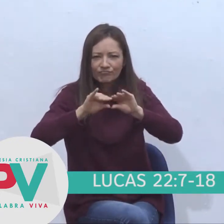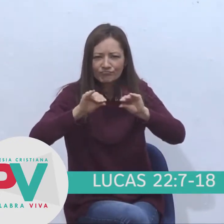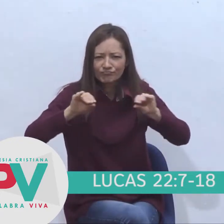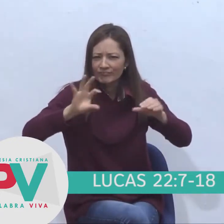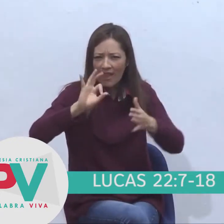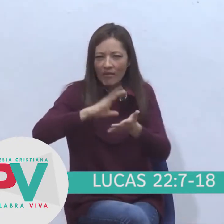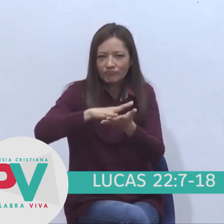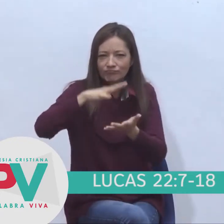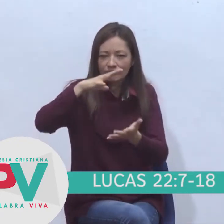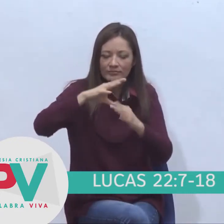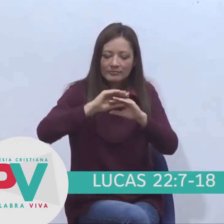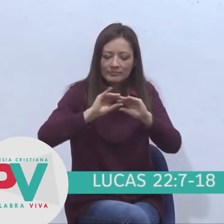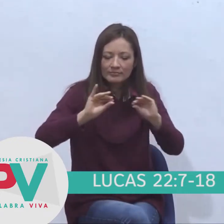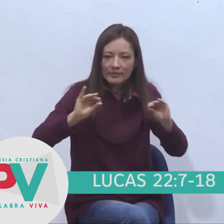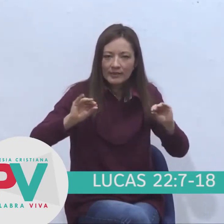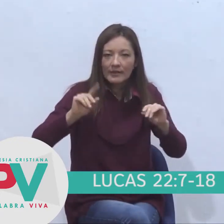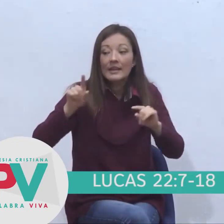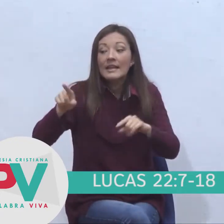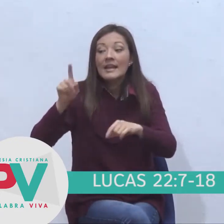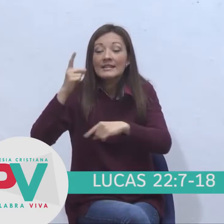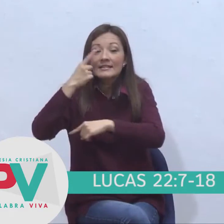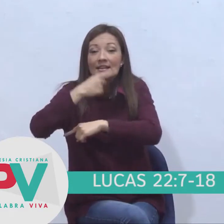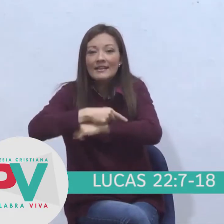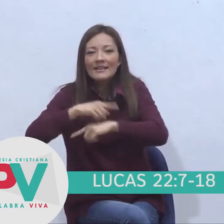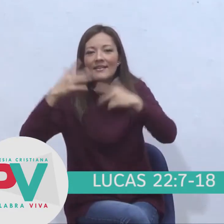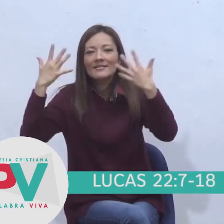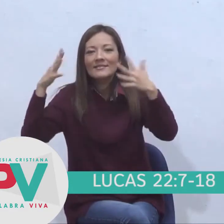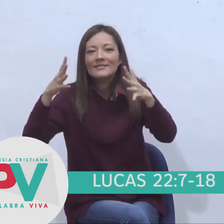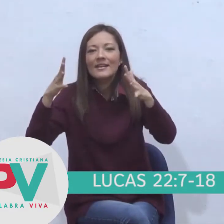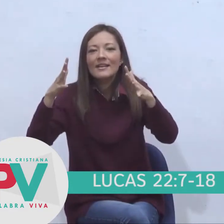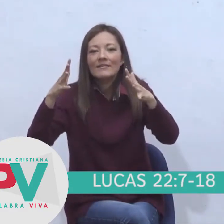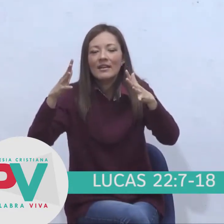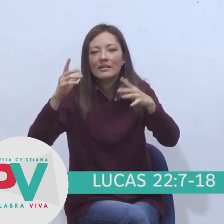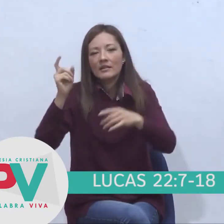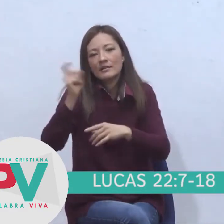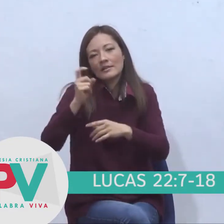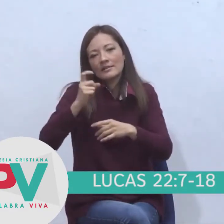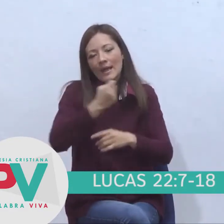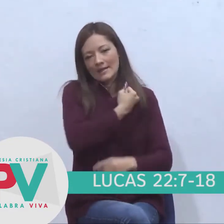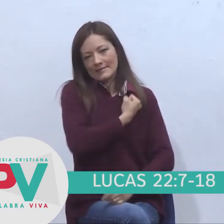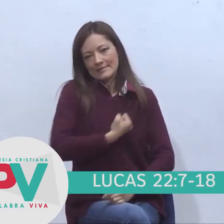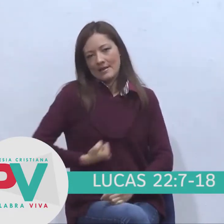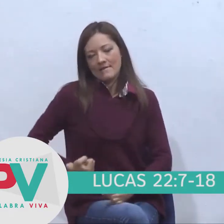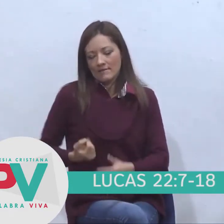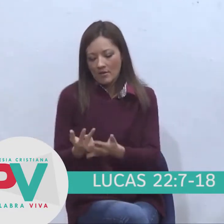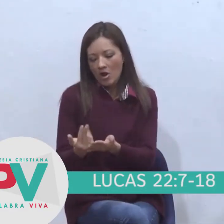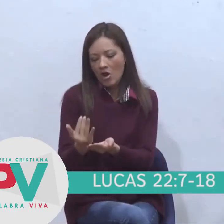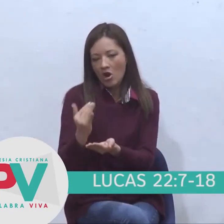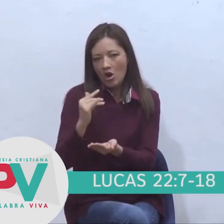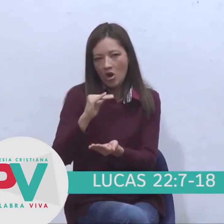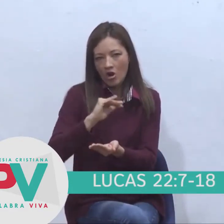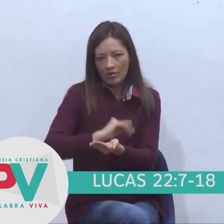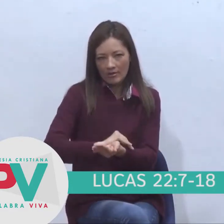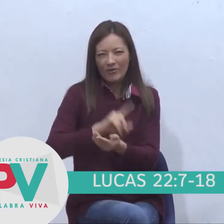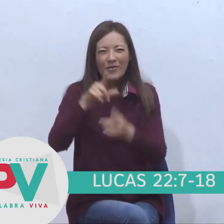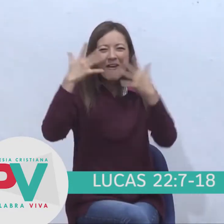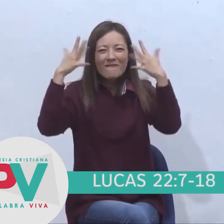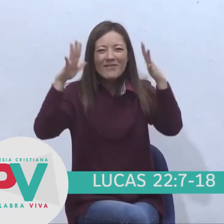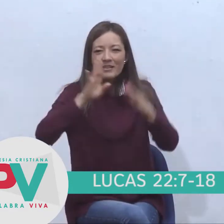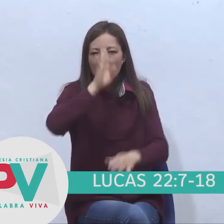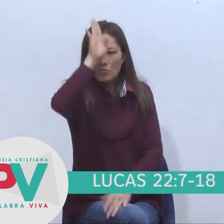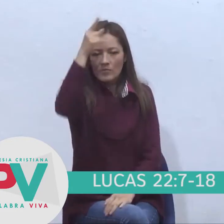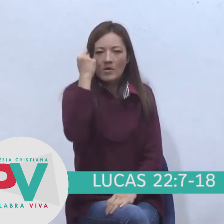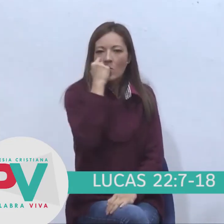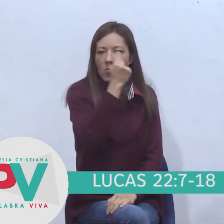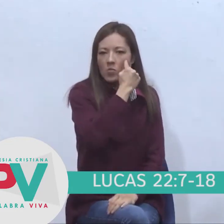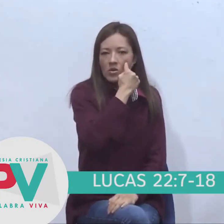era necesario sacrificar el cordero de la Pascua. Escuche ese preámbulo. Llegó el día de los panes sin levadura, es decir, unos